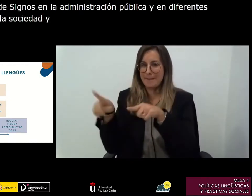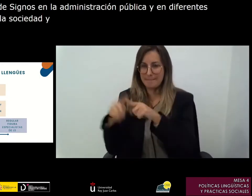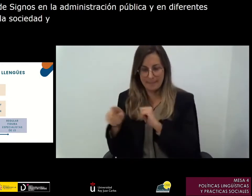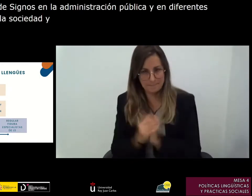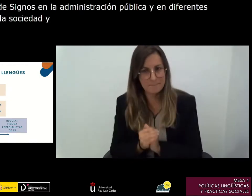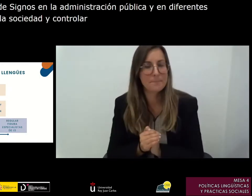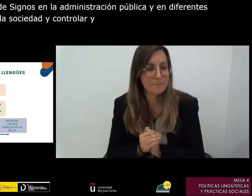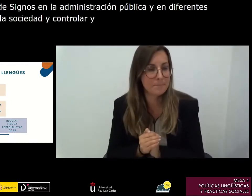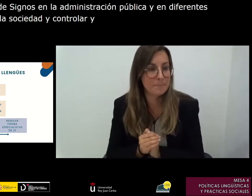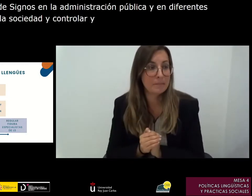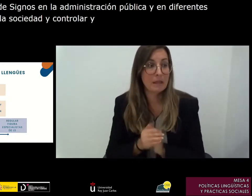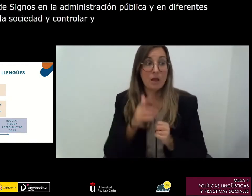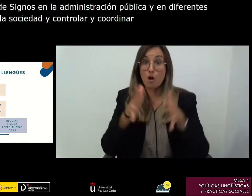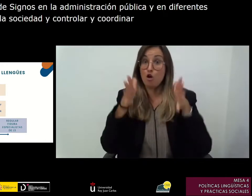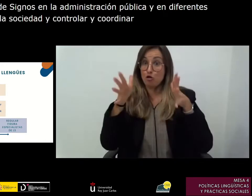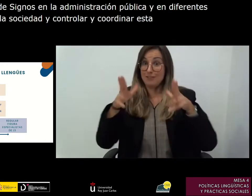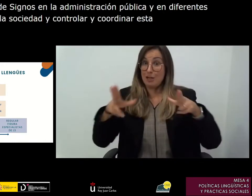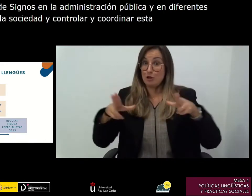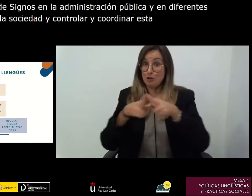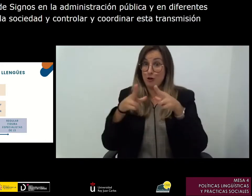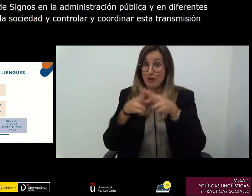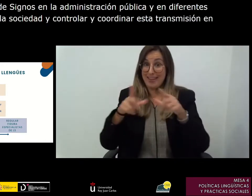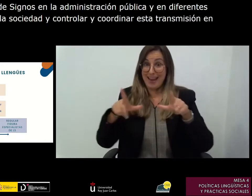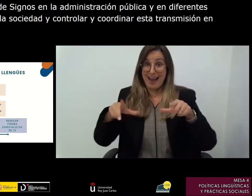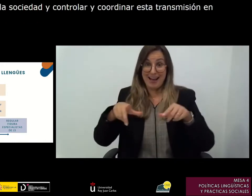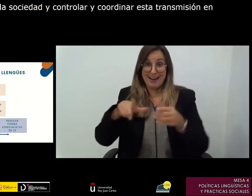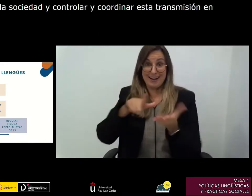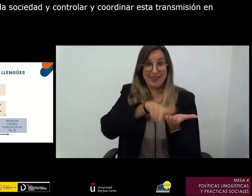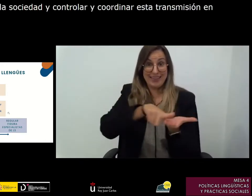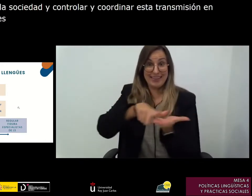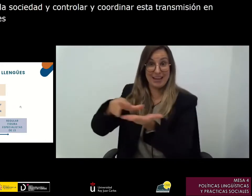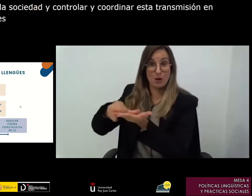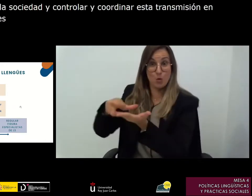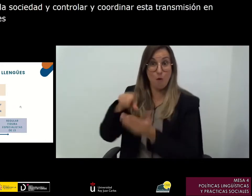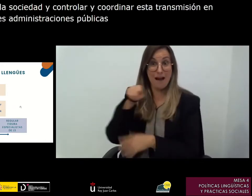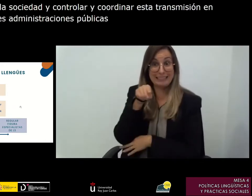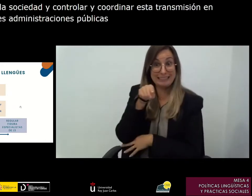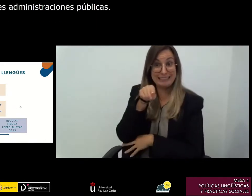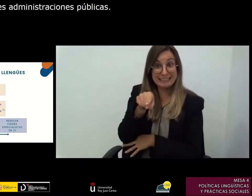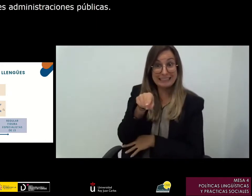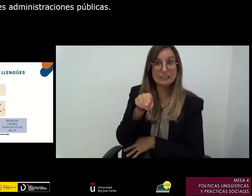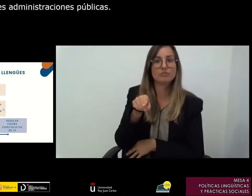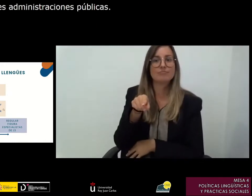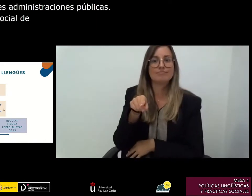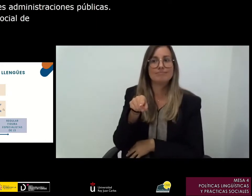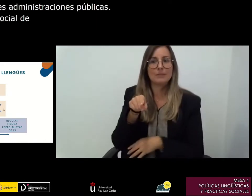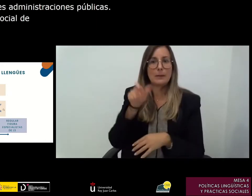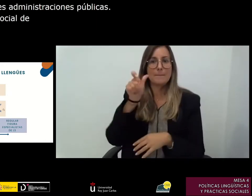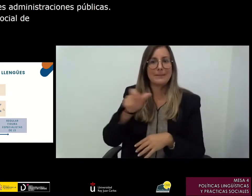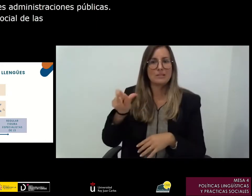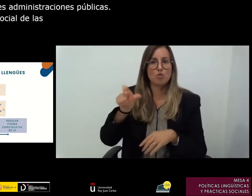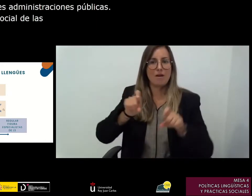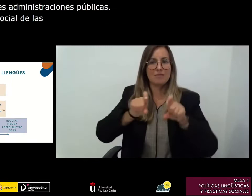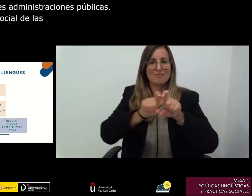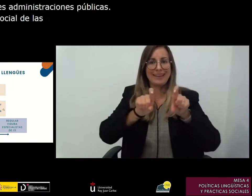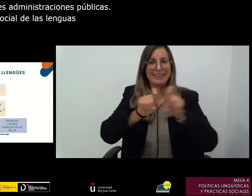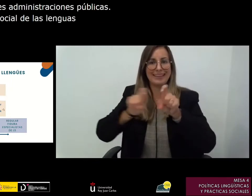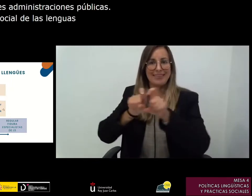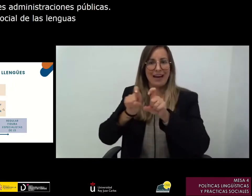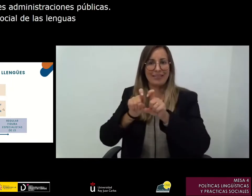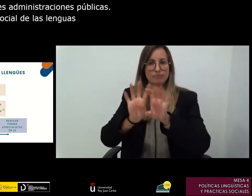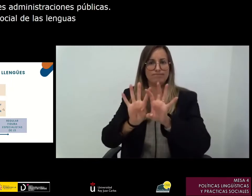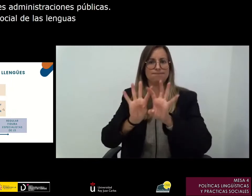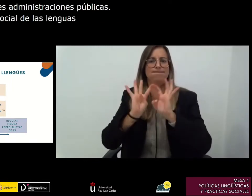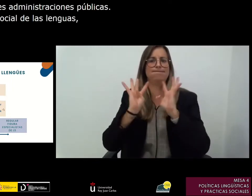esta transmisión en las diferentes administraciones públicas. El Consell Social de les Llengües